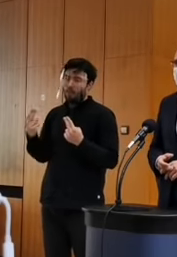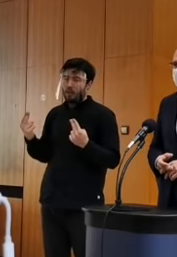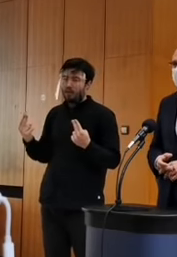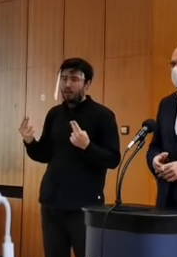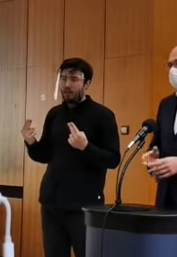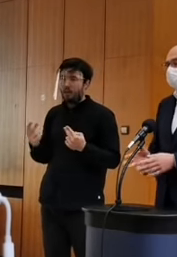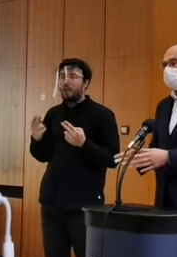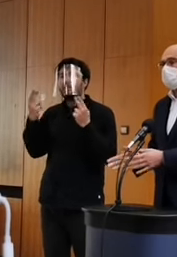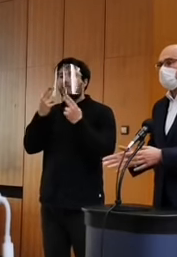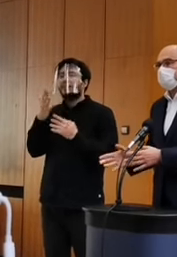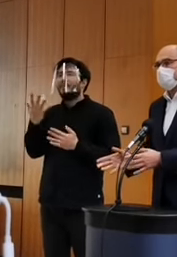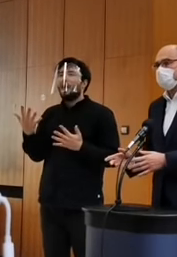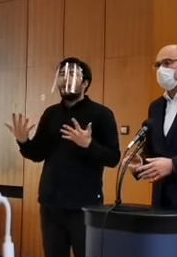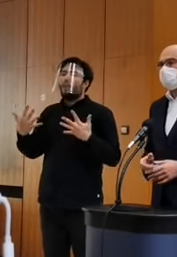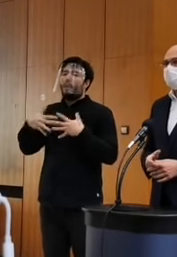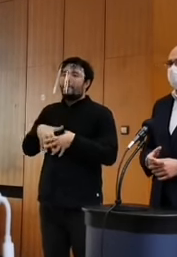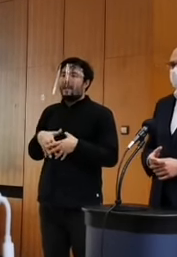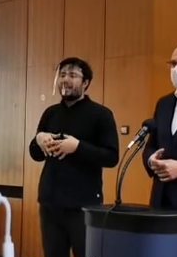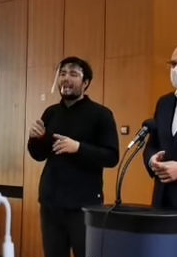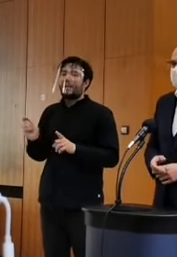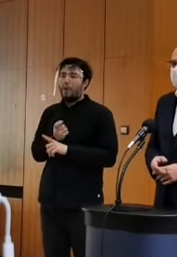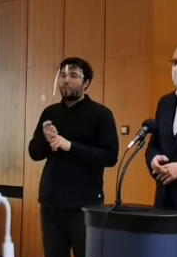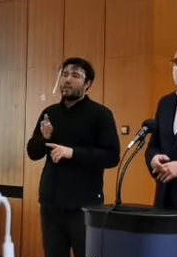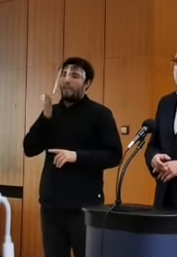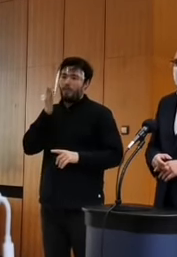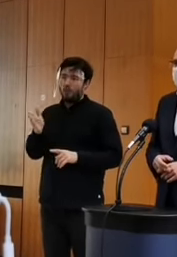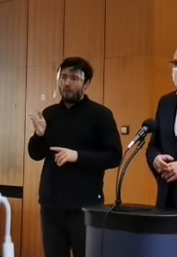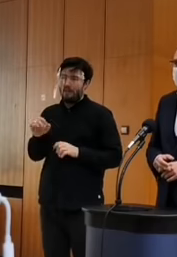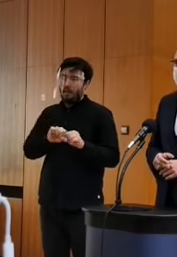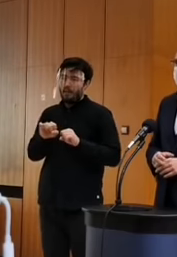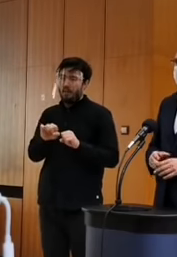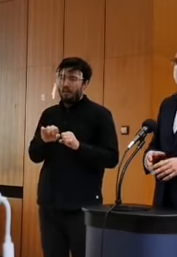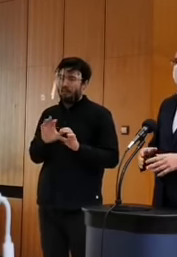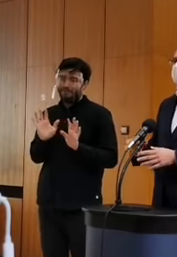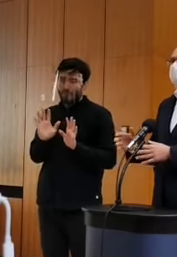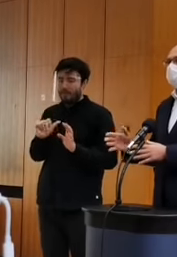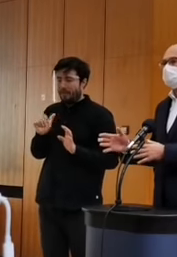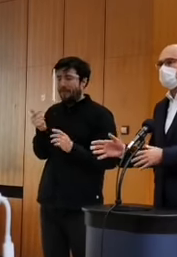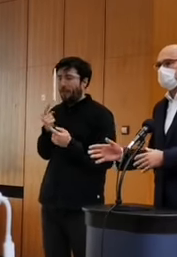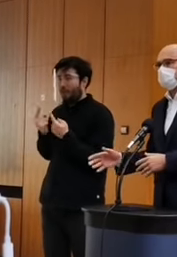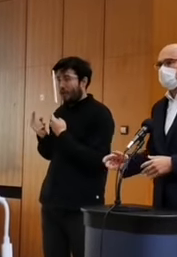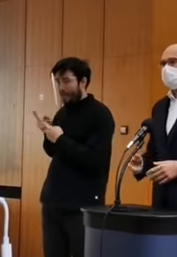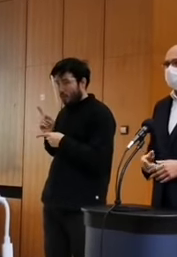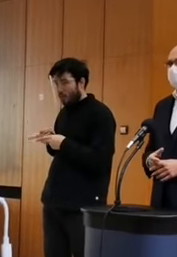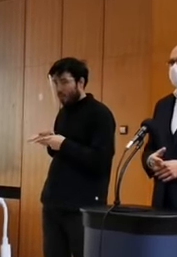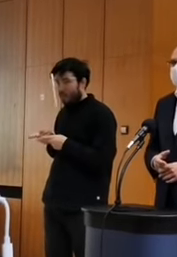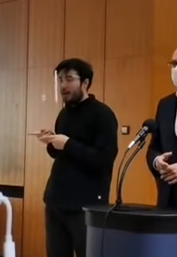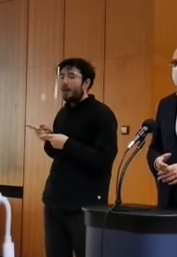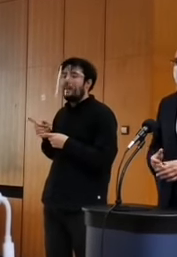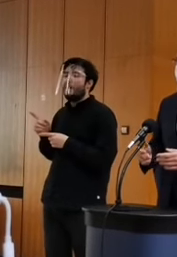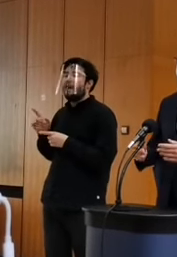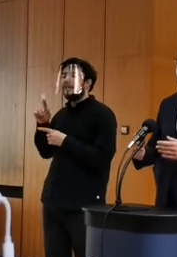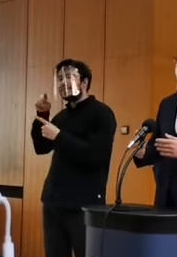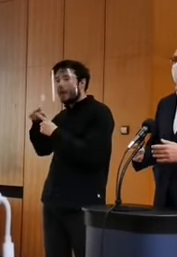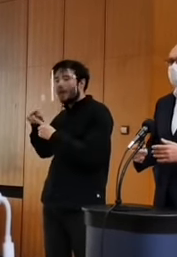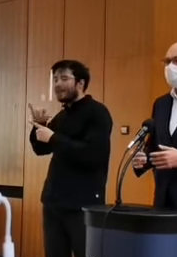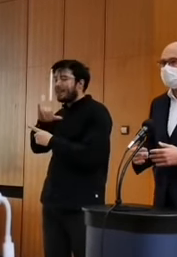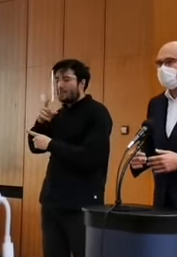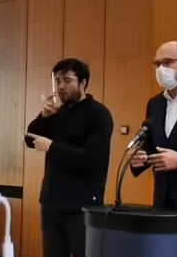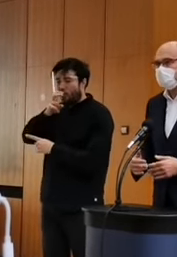nejaké rekonštrukcii, veď práve o tom musíme rokovať, aby to celé nebolo ešte horšie, ako je to dnes. Ale dnes